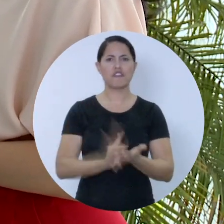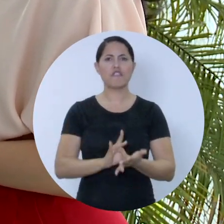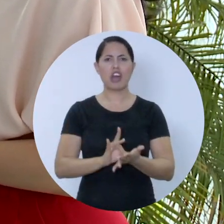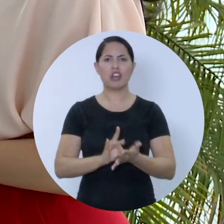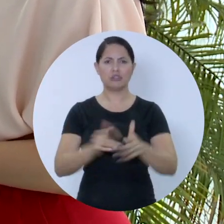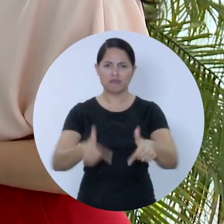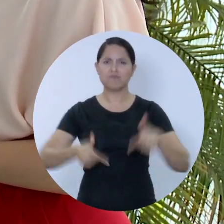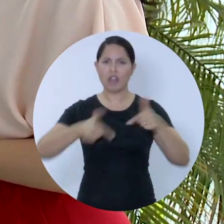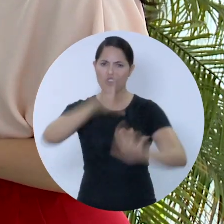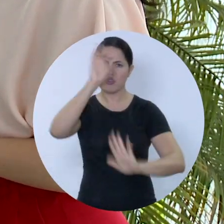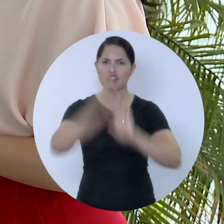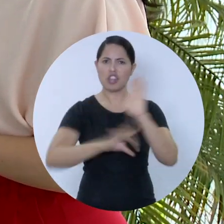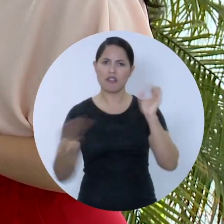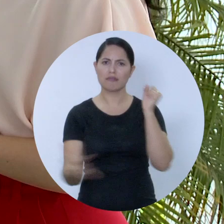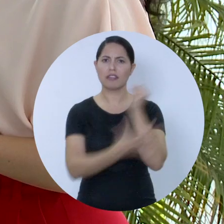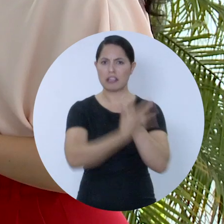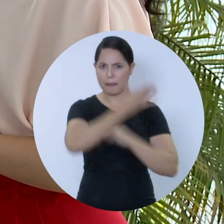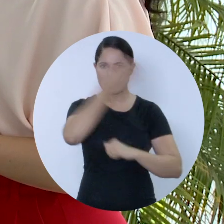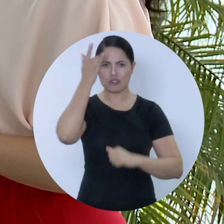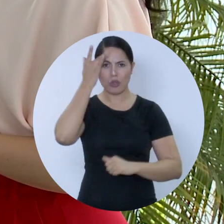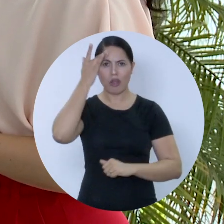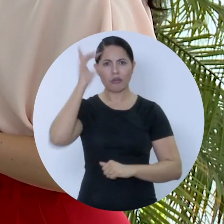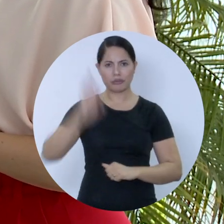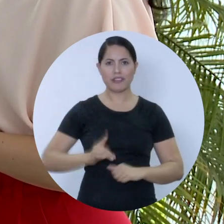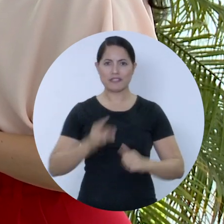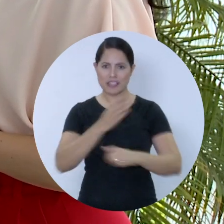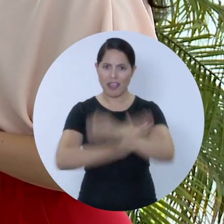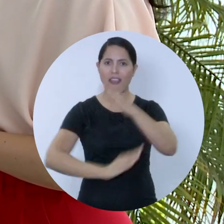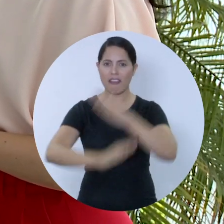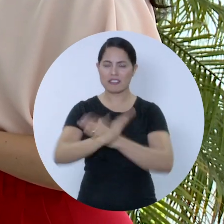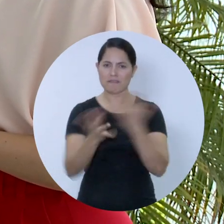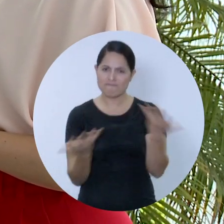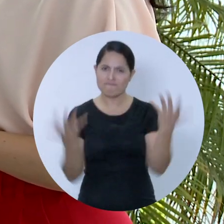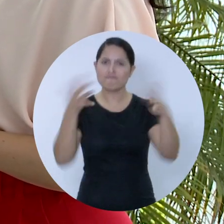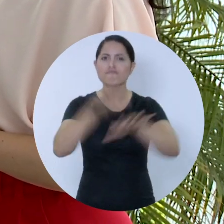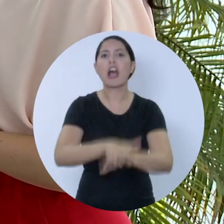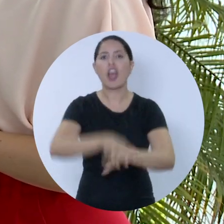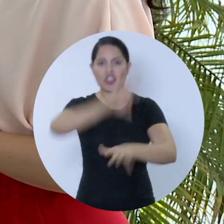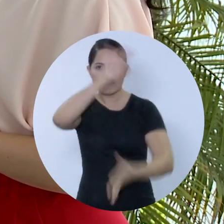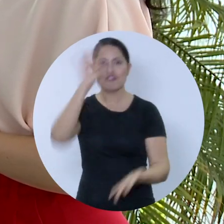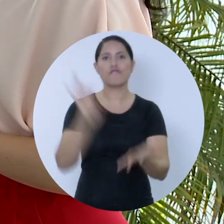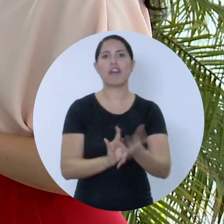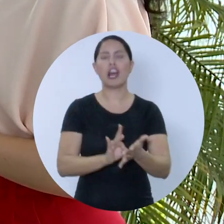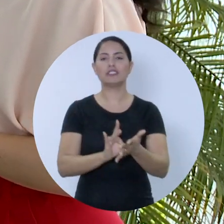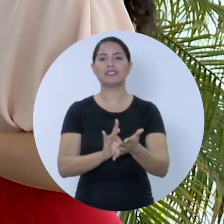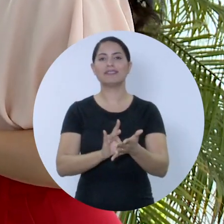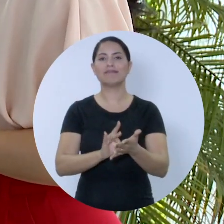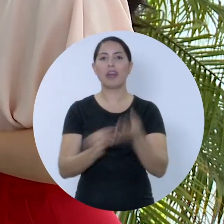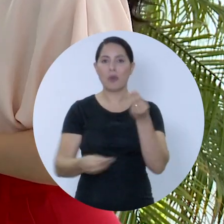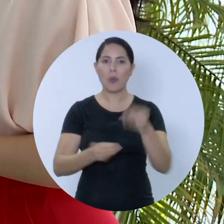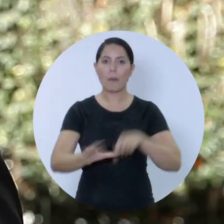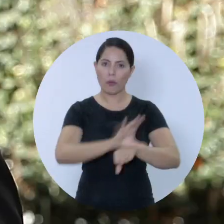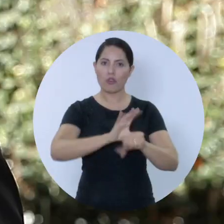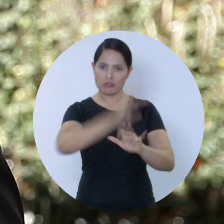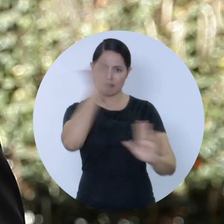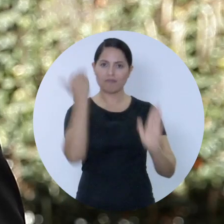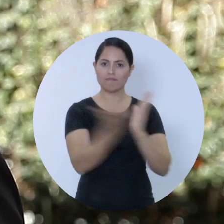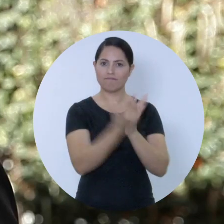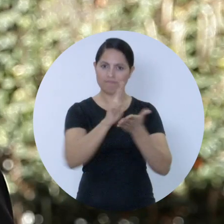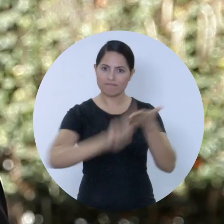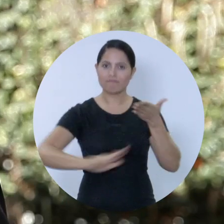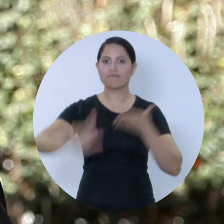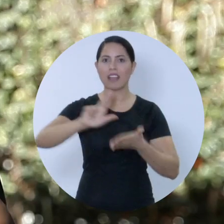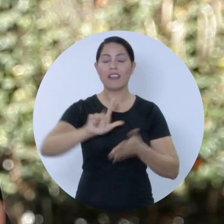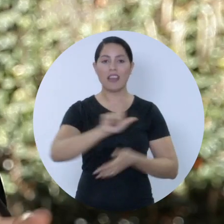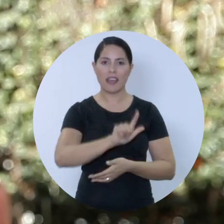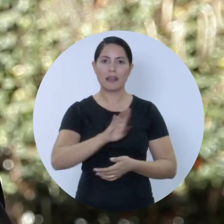esse, que é da concretização dos direitos da pessoa com deficiência, da inclusão dessas pessoas, exatamente como quer a nossa Constituição, como quer a